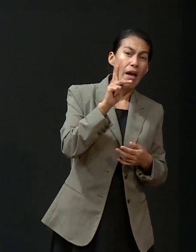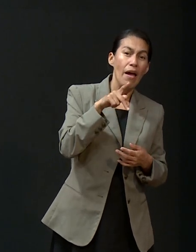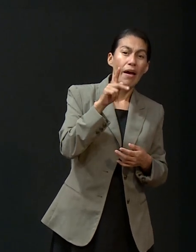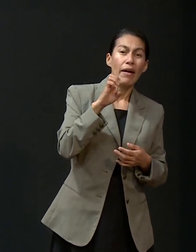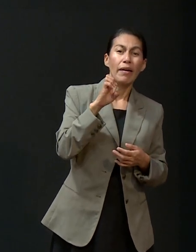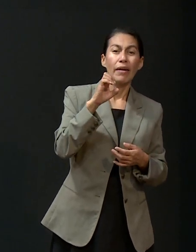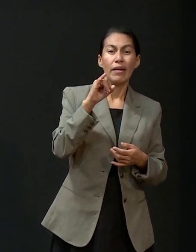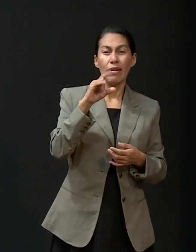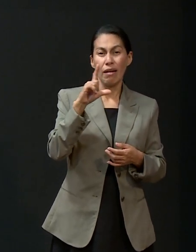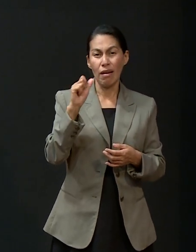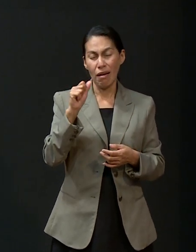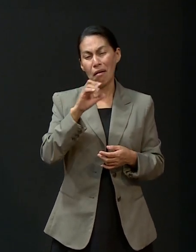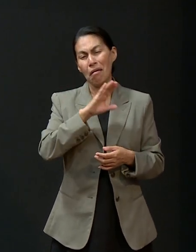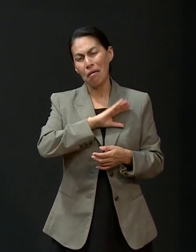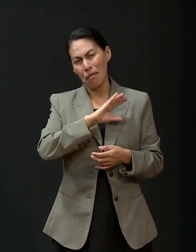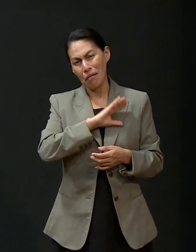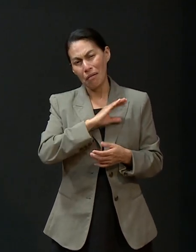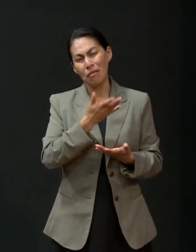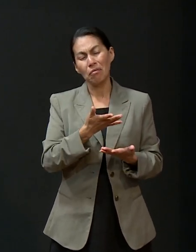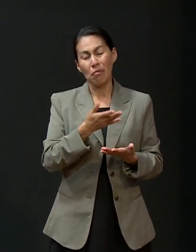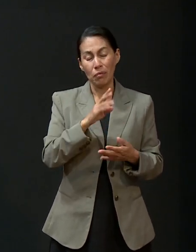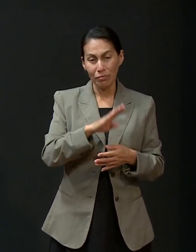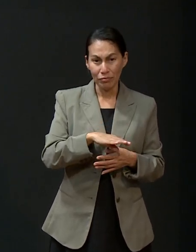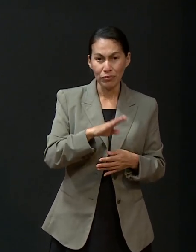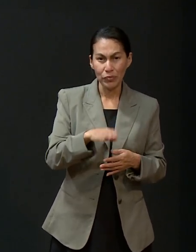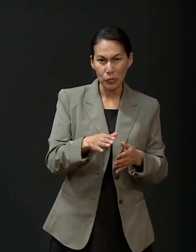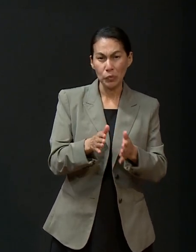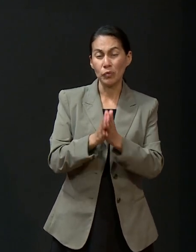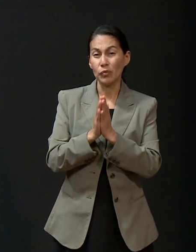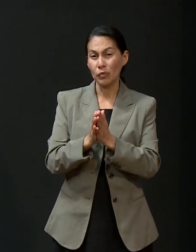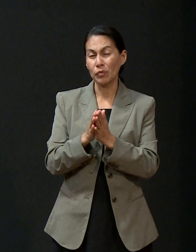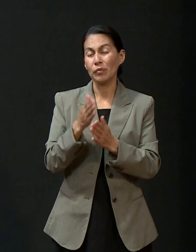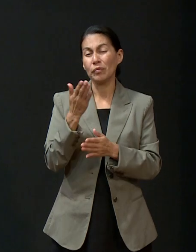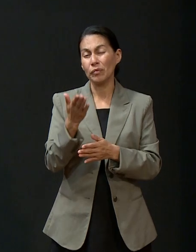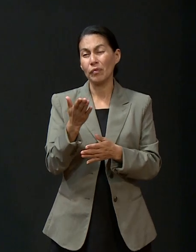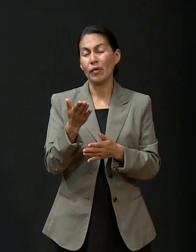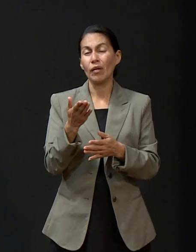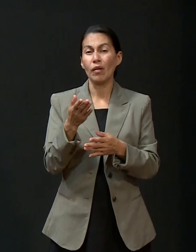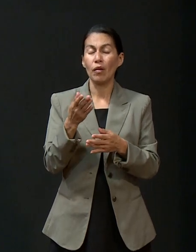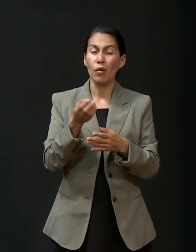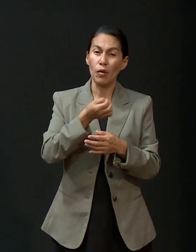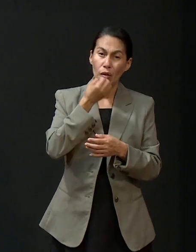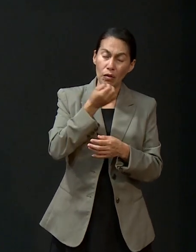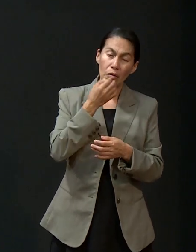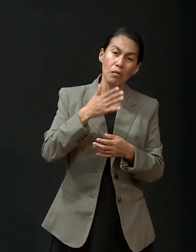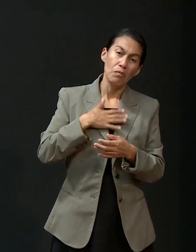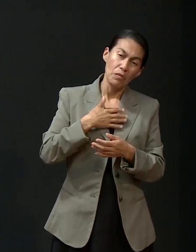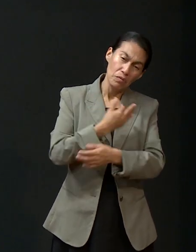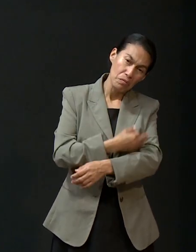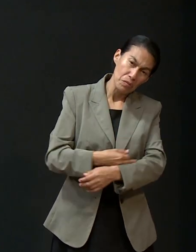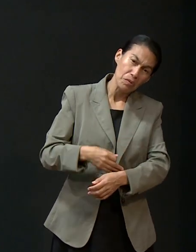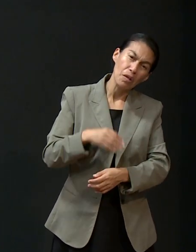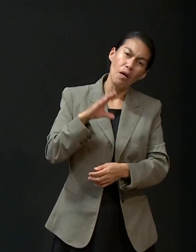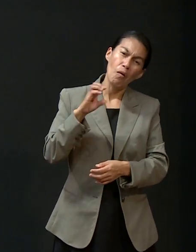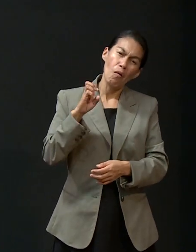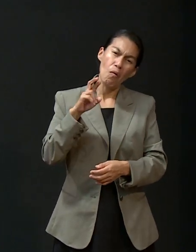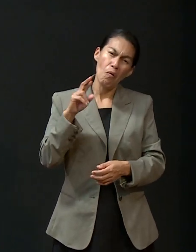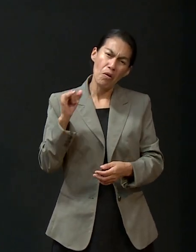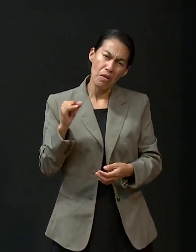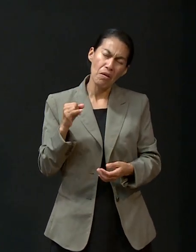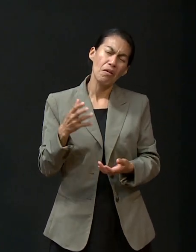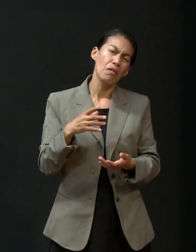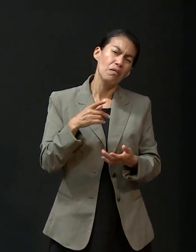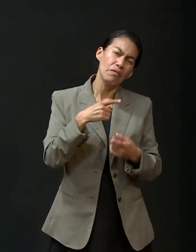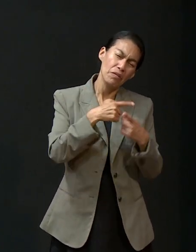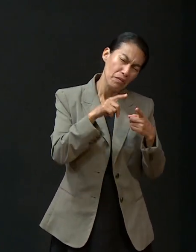favor Esaí Villarreal Y por mi prima Cori Y toda la familia Y Enviamos nuestras más profundas